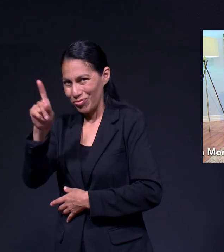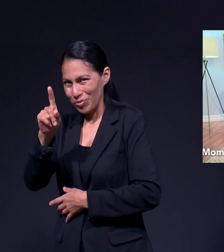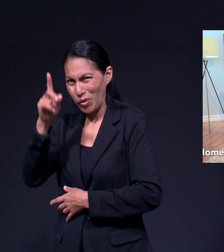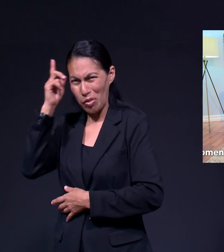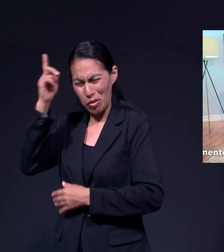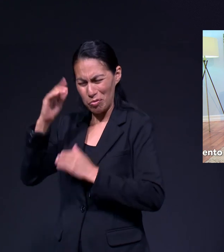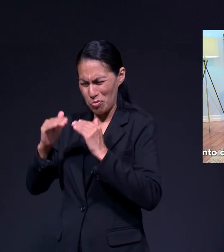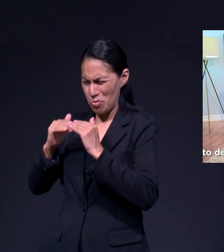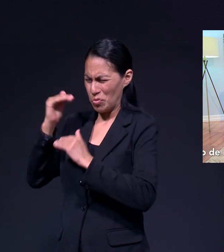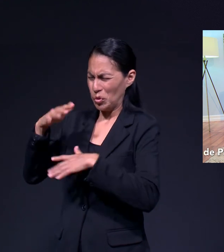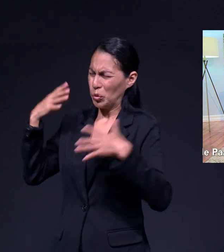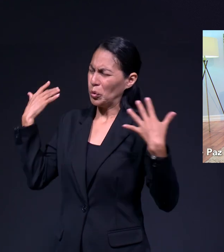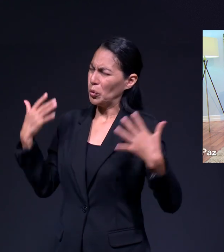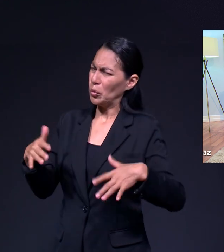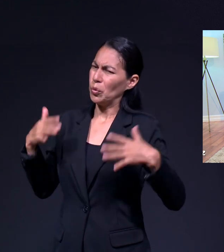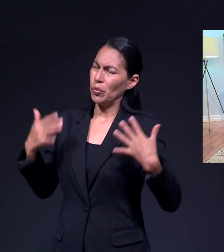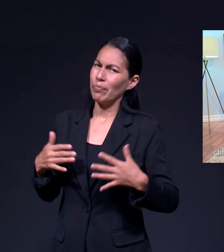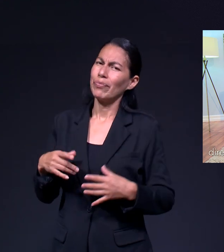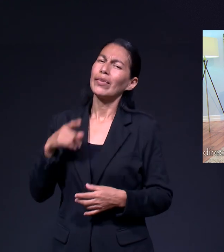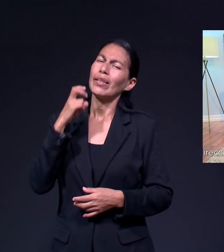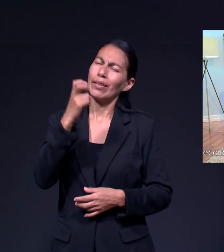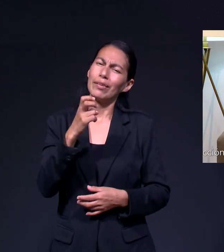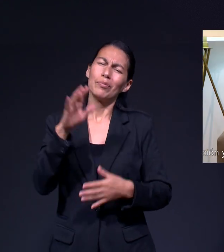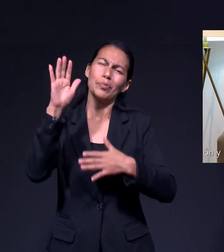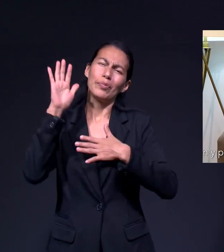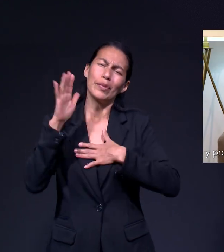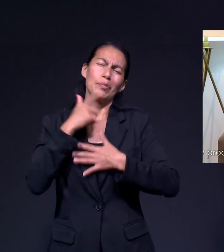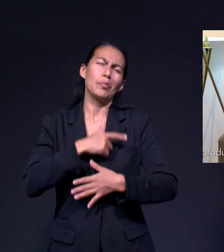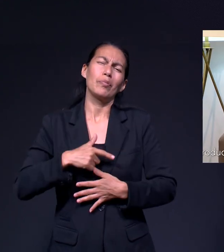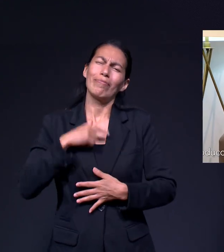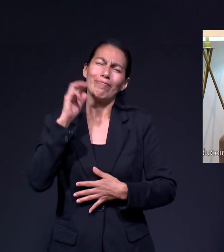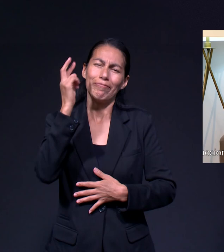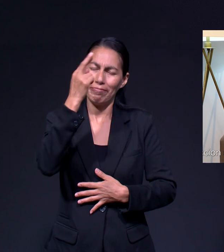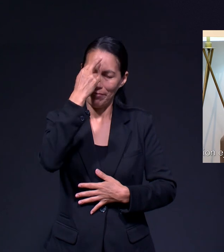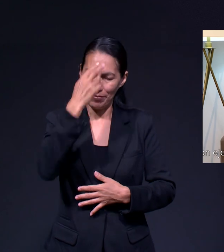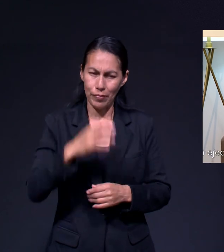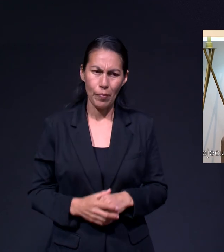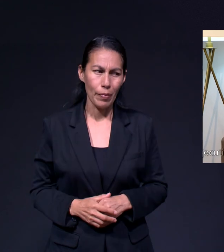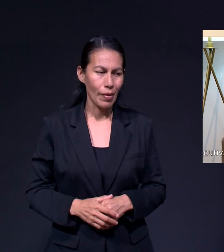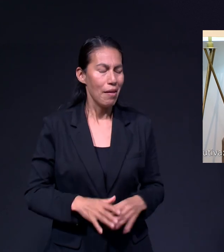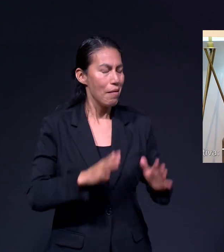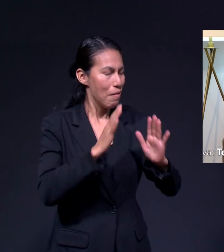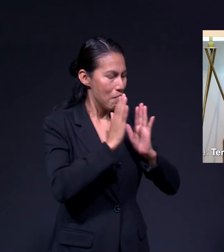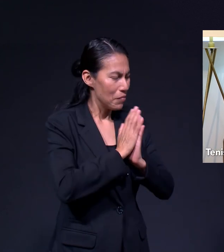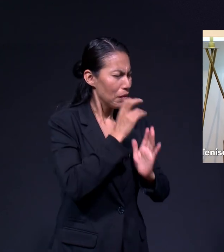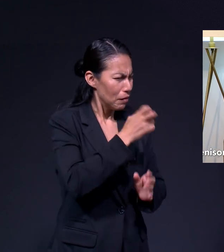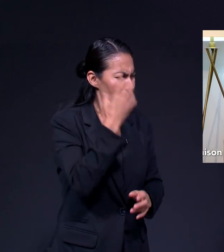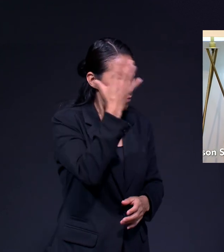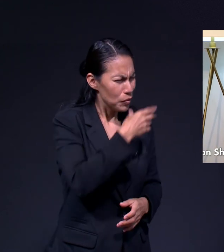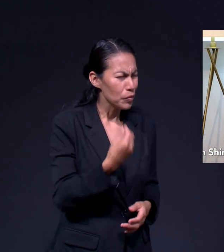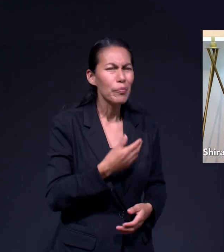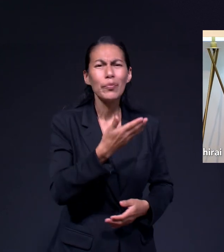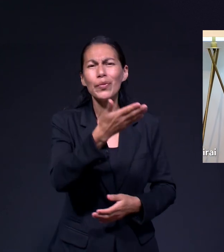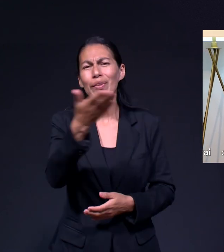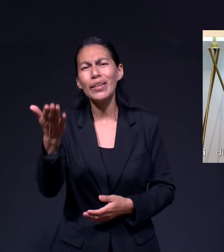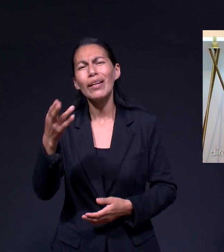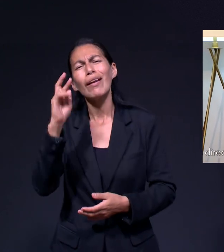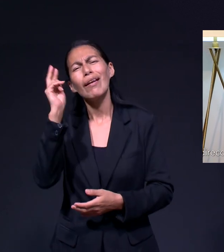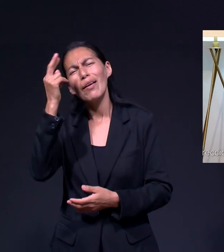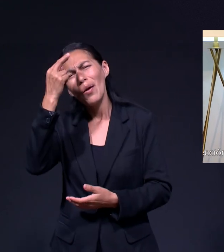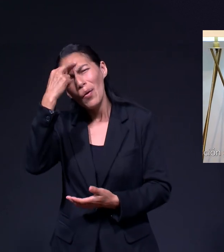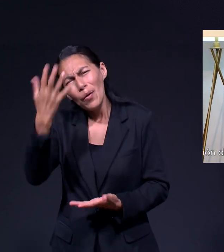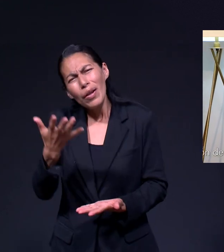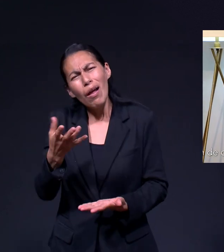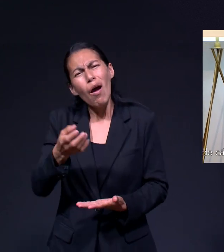amén gracias a jonathan queridos recuerden ustedes que la confianza la fe en dios se desarrolla a